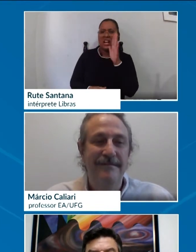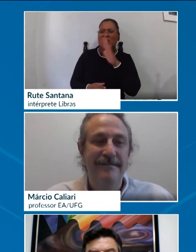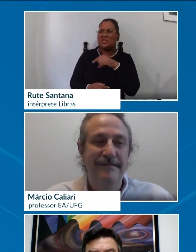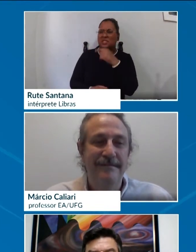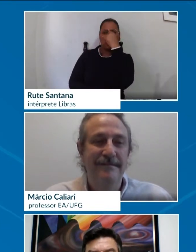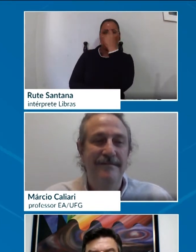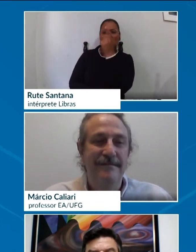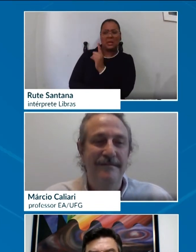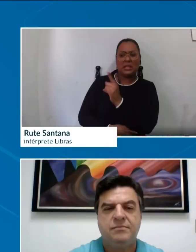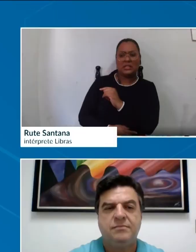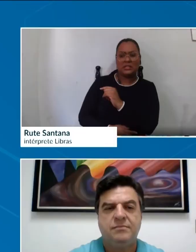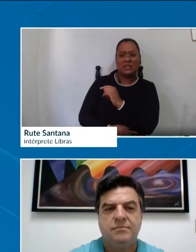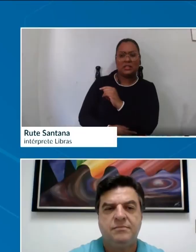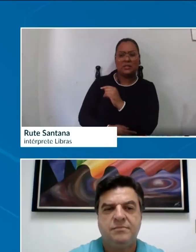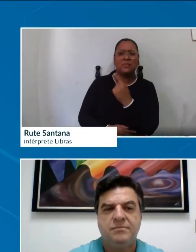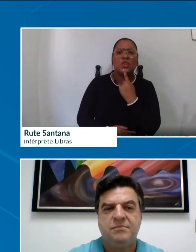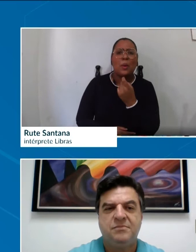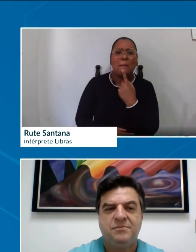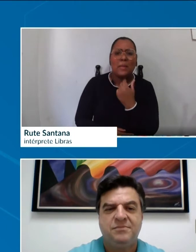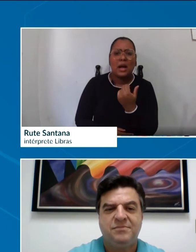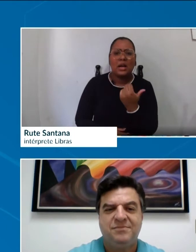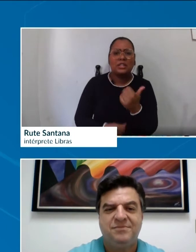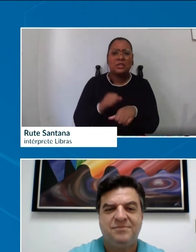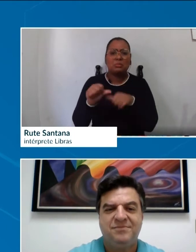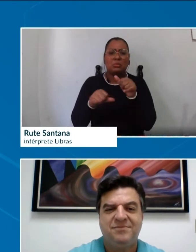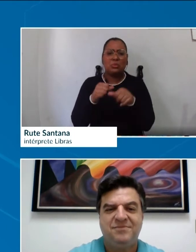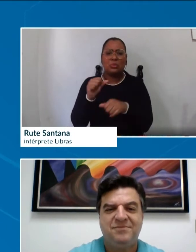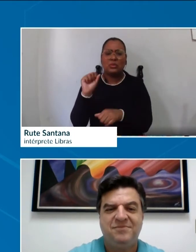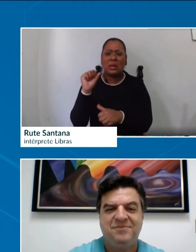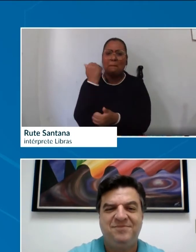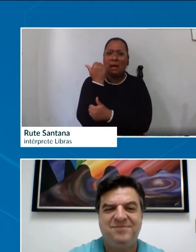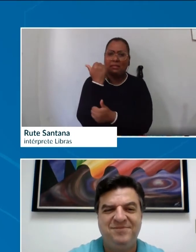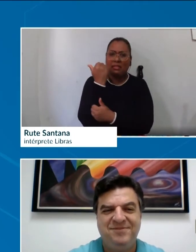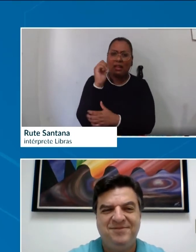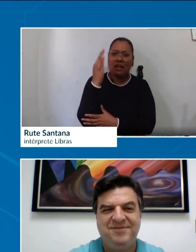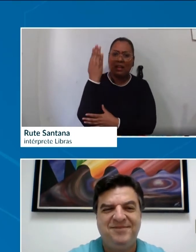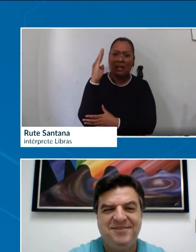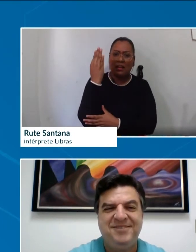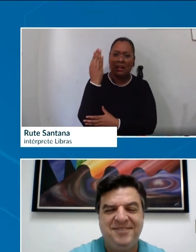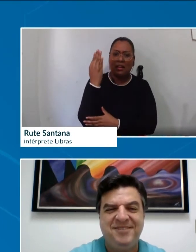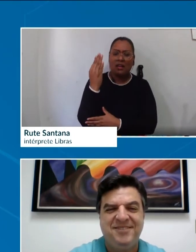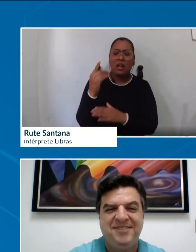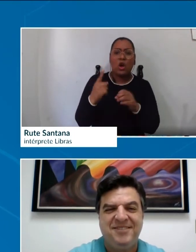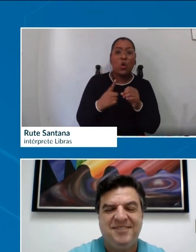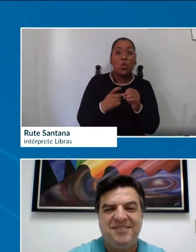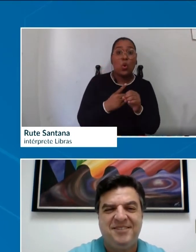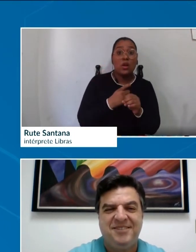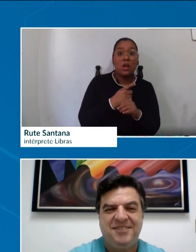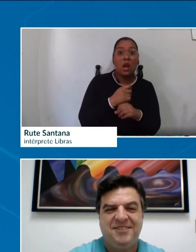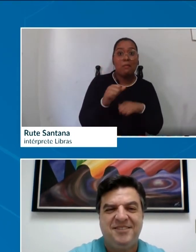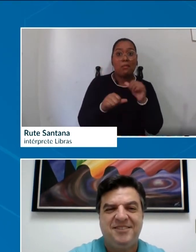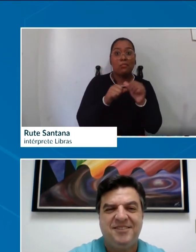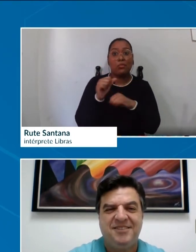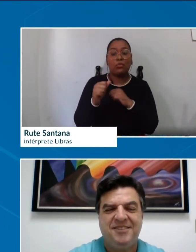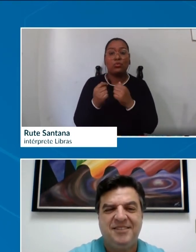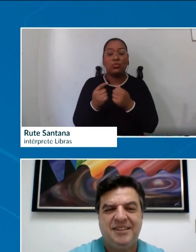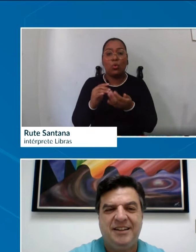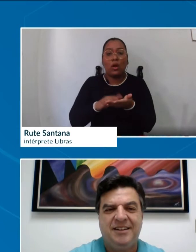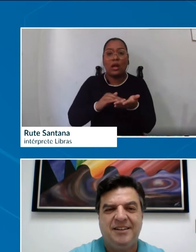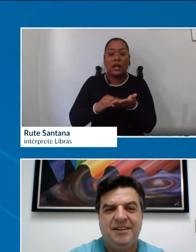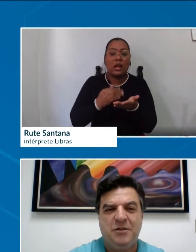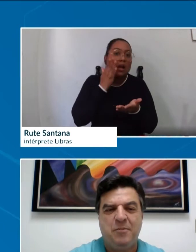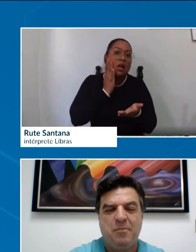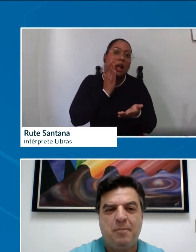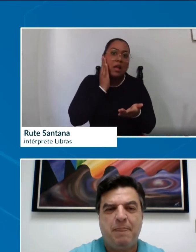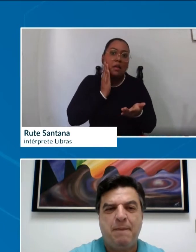professor Nelson? Tomates se transformando em madeira, acho que é isso mesmo, né? Tem até restos de goiabas se transformando em creme para o rosto, aí na